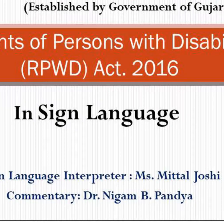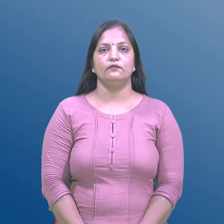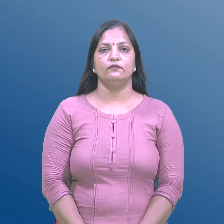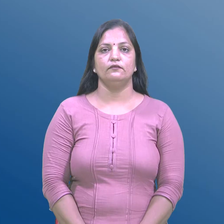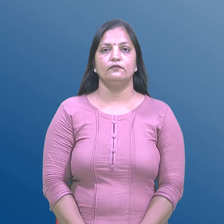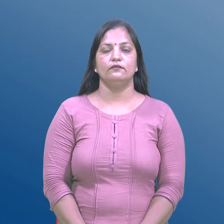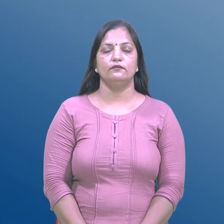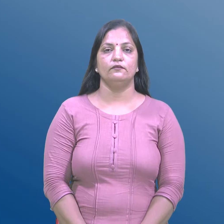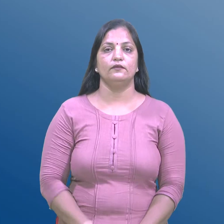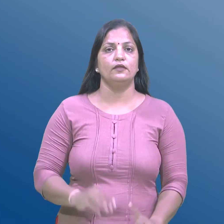સામાજિક,